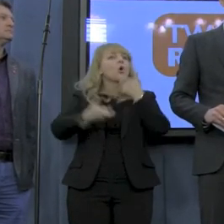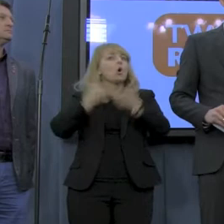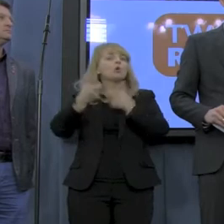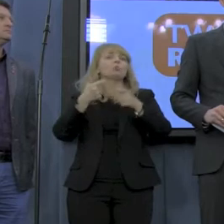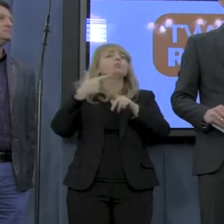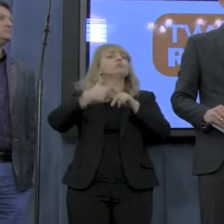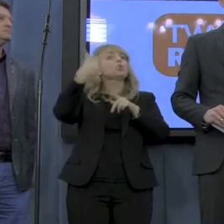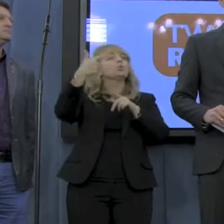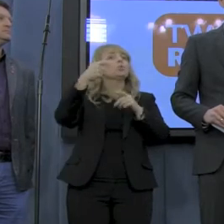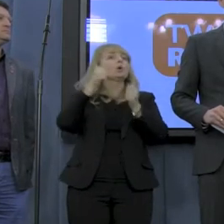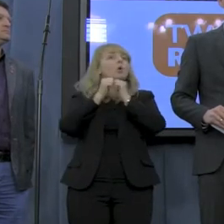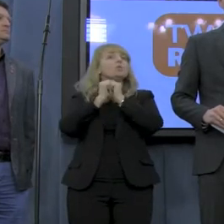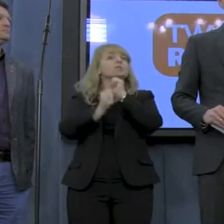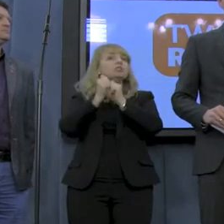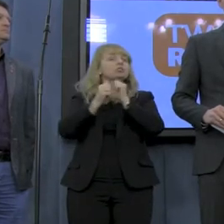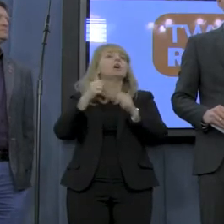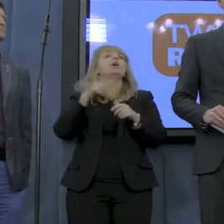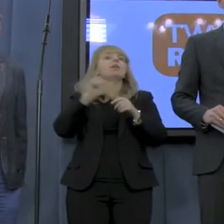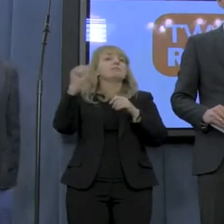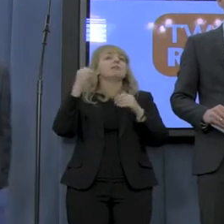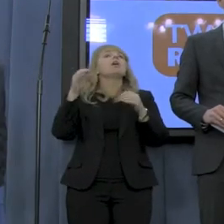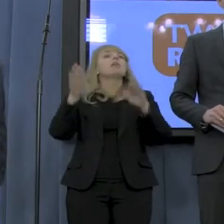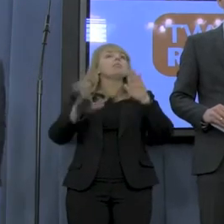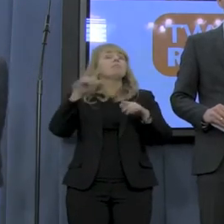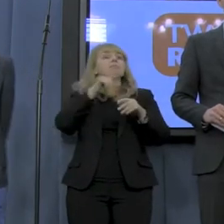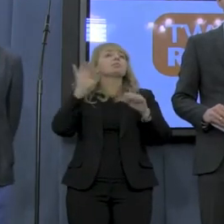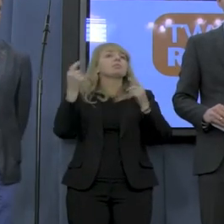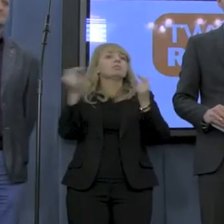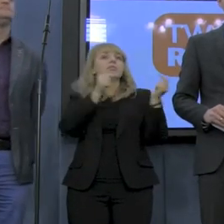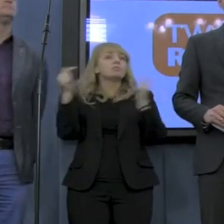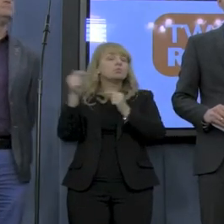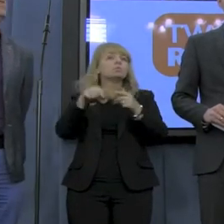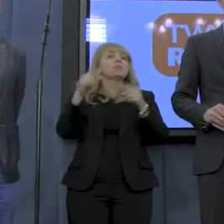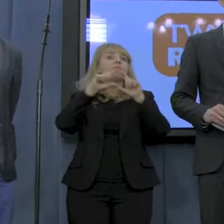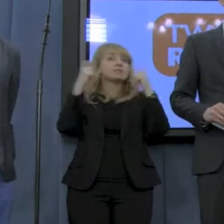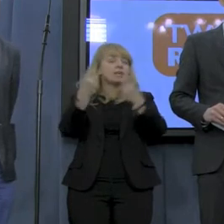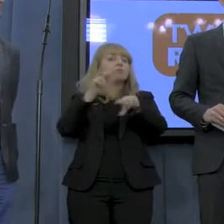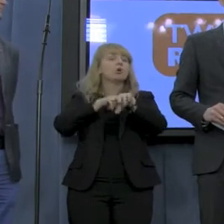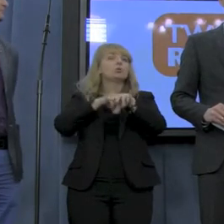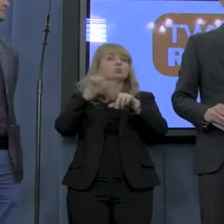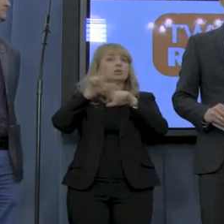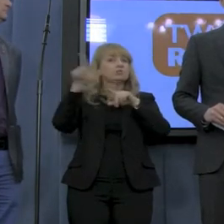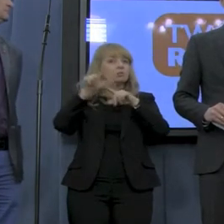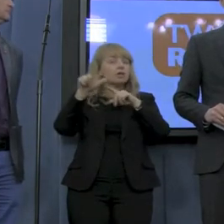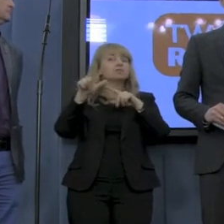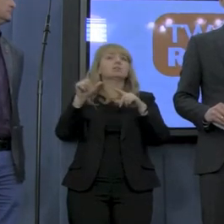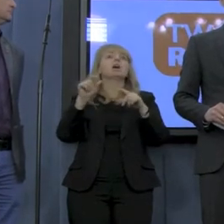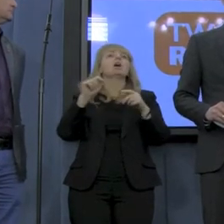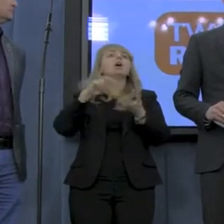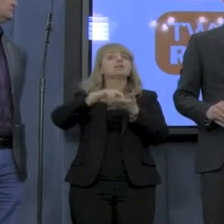organizujemy 22 stycznia debatę w Sejmie. Odbędzie się ona o godzinie 12:00. W sali 24,